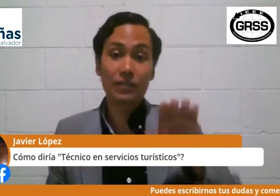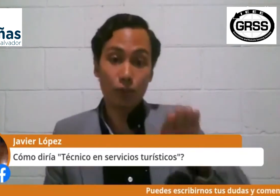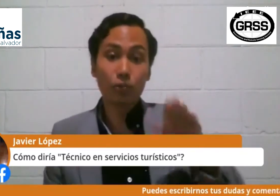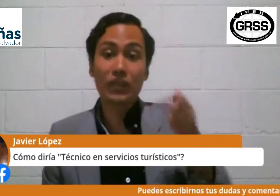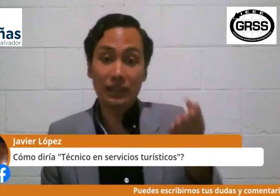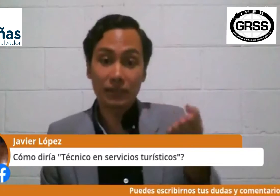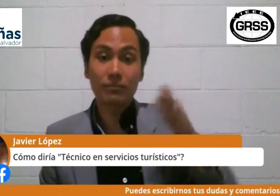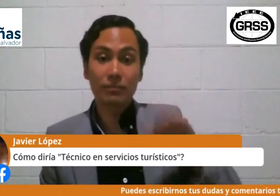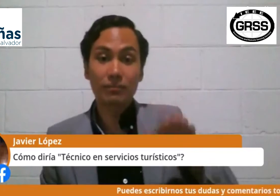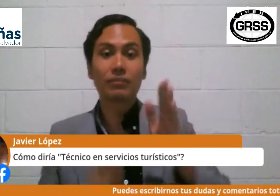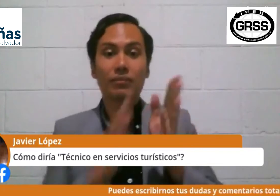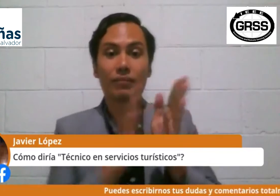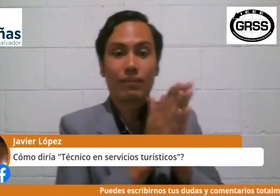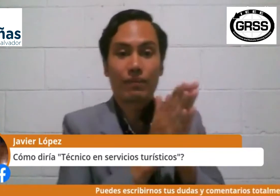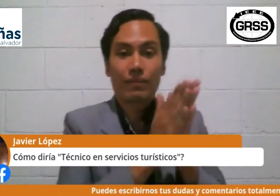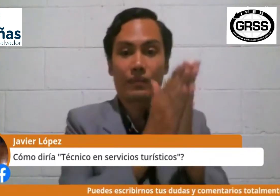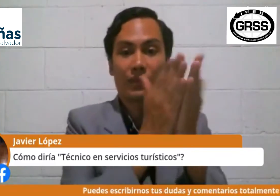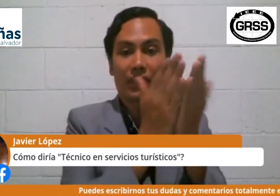Ustedes usan